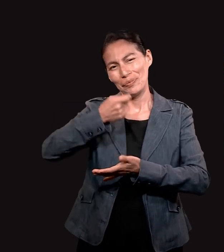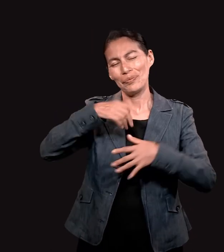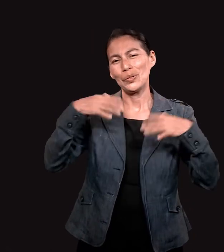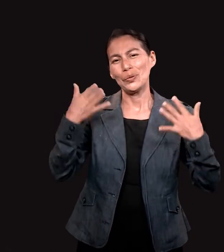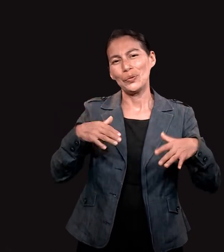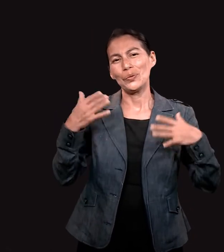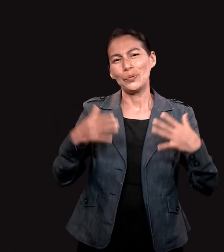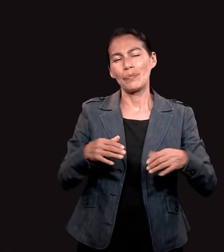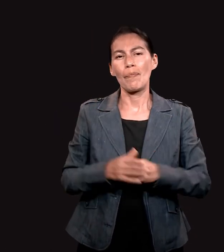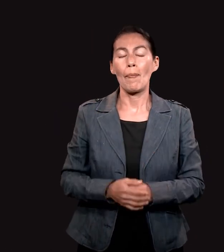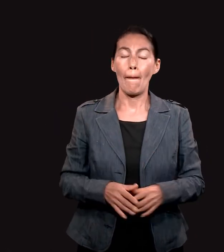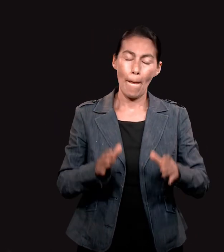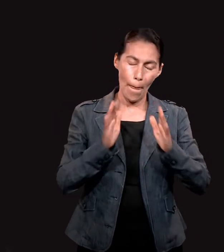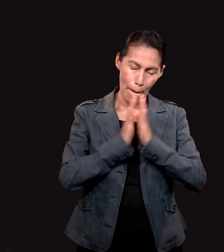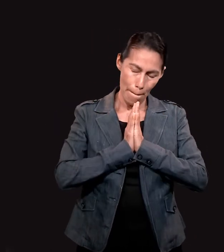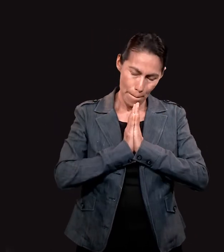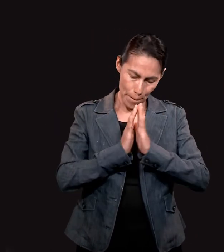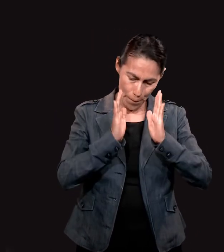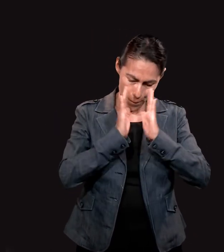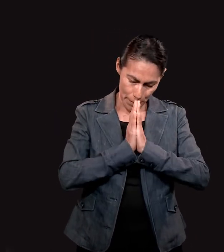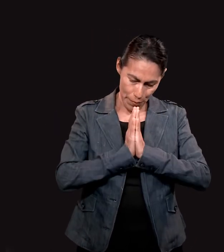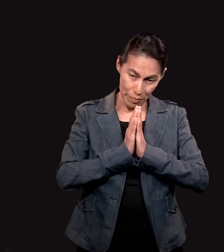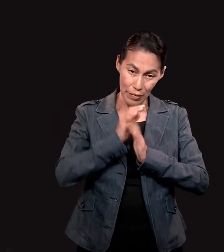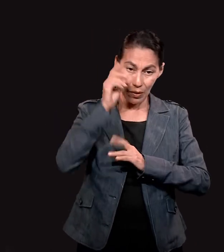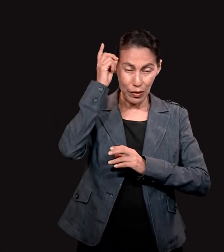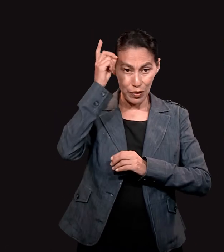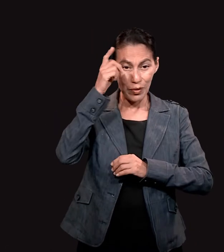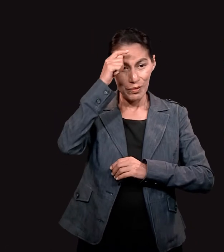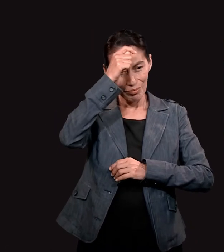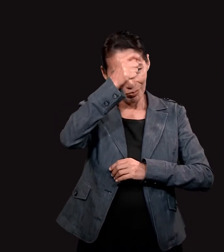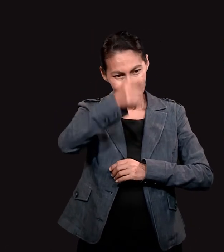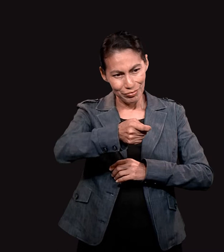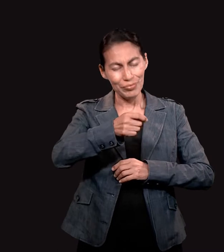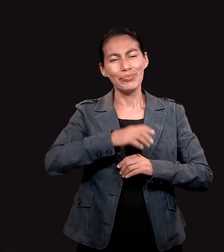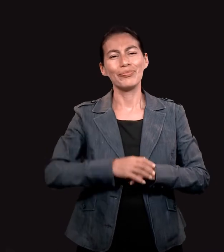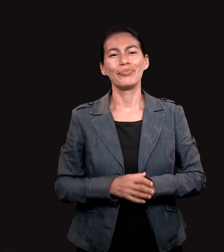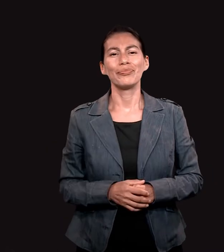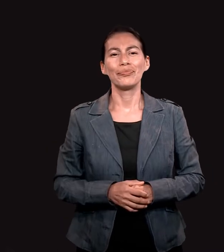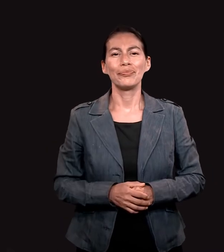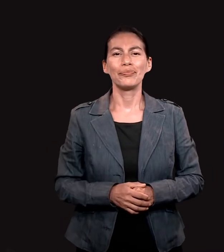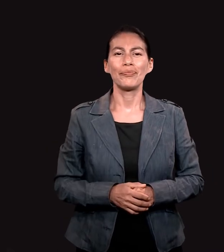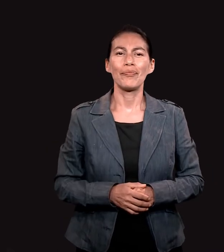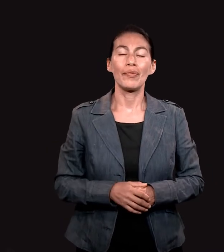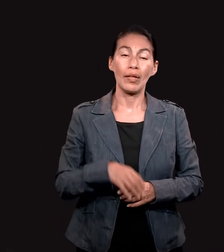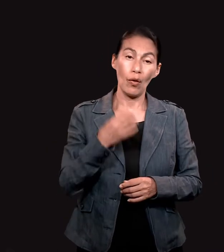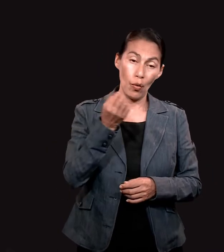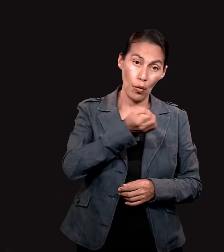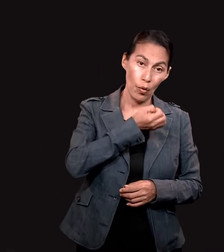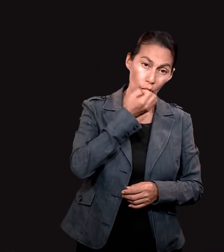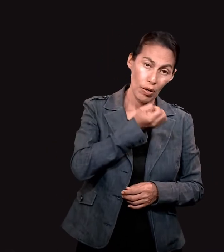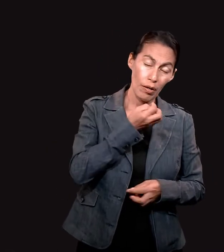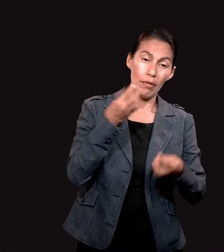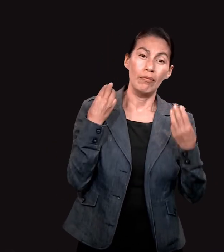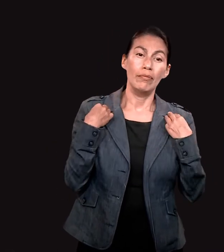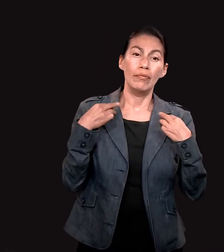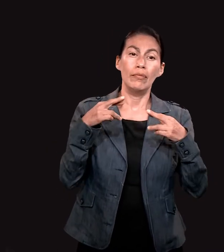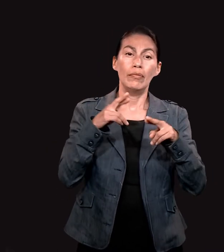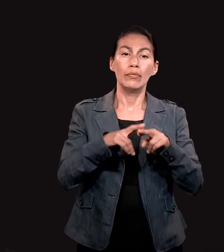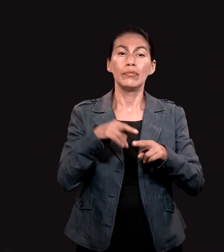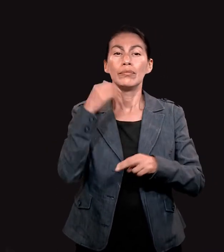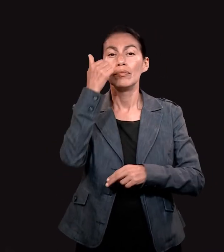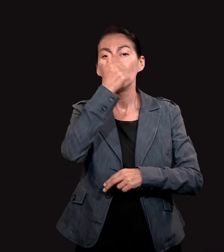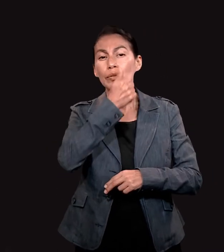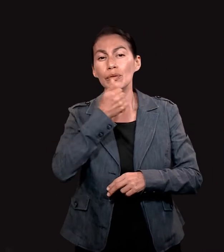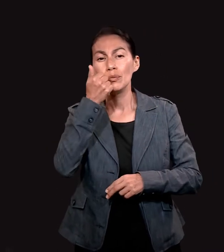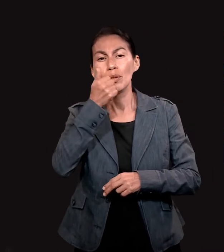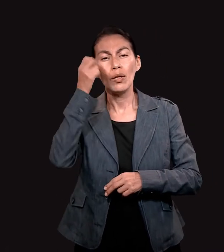Dios por tantas bendiciones. Amén, amén. Que Dios siga guiando a Ángela tu vida. Y vamos a orar